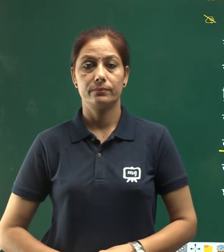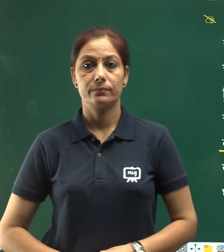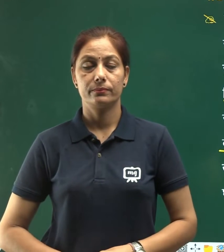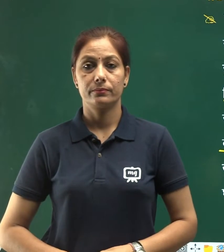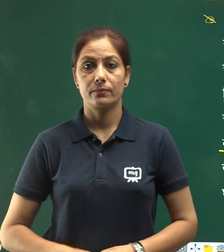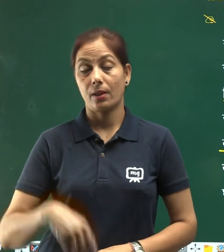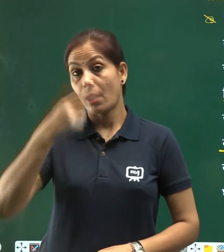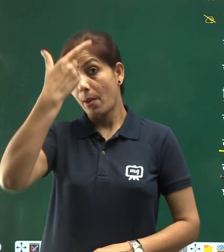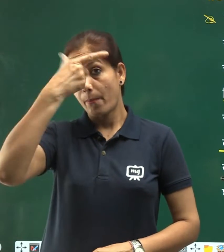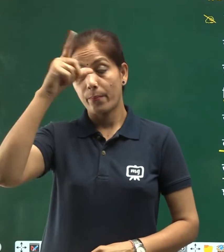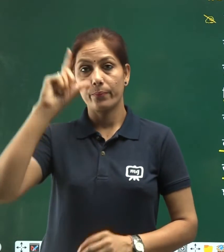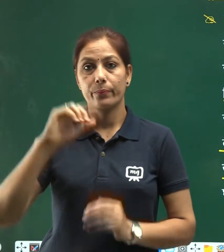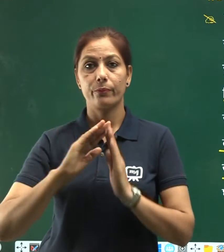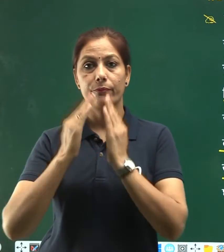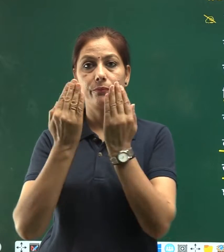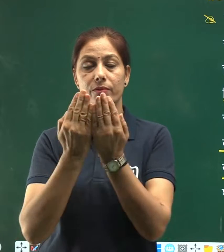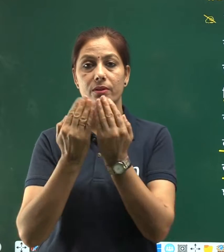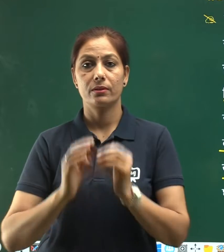भारतीय फिल्म जगत की